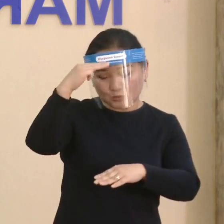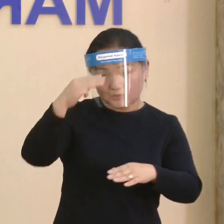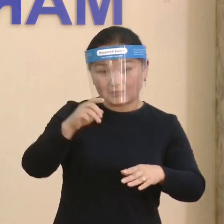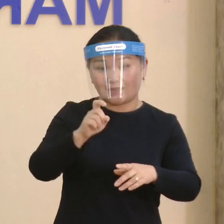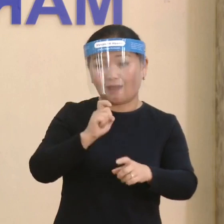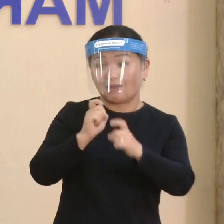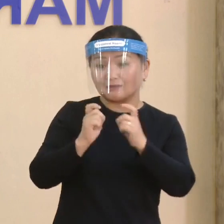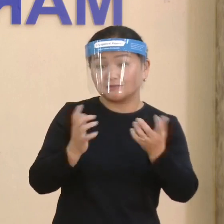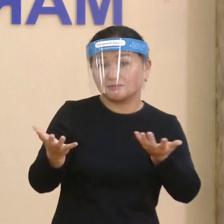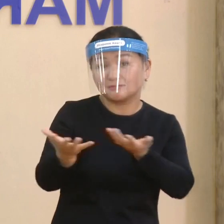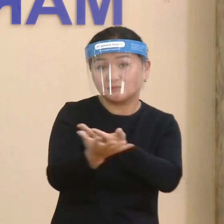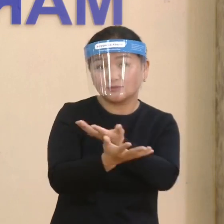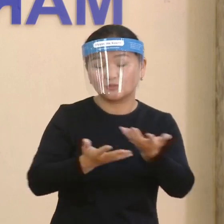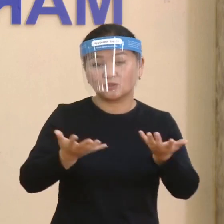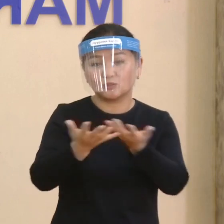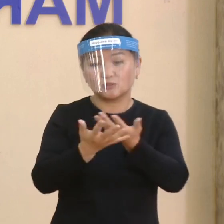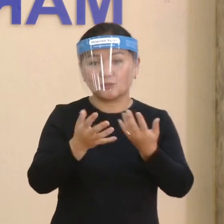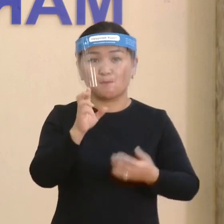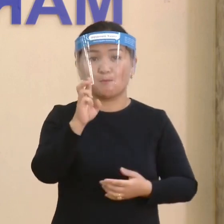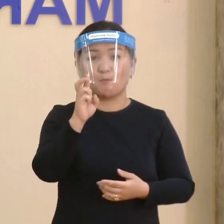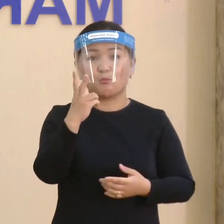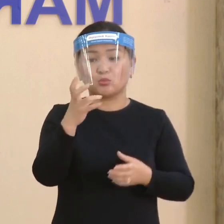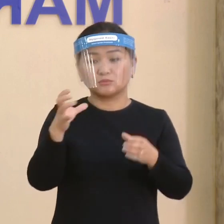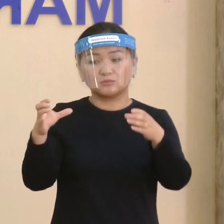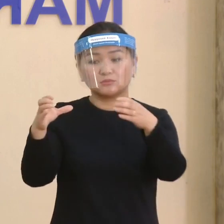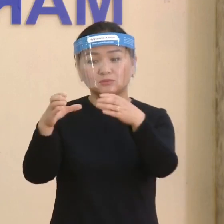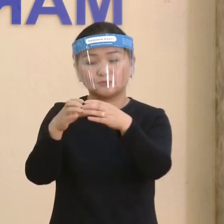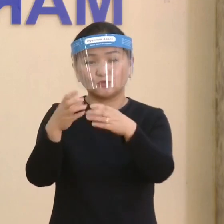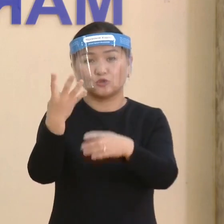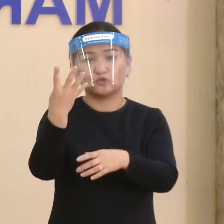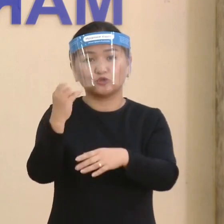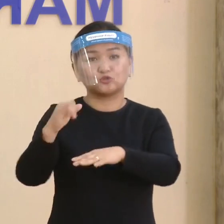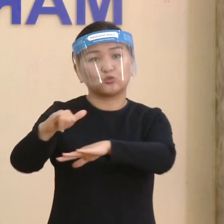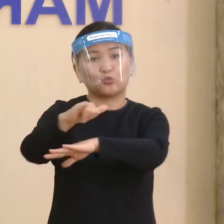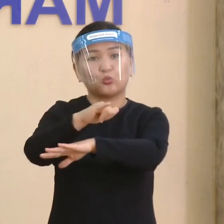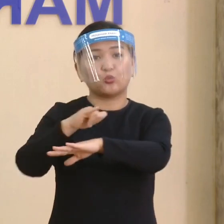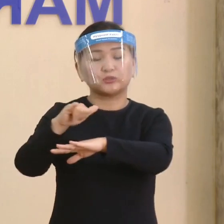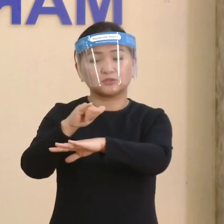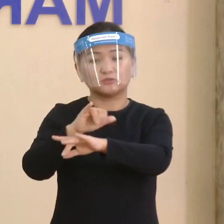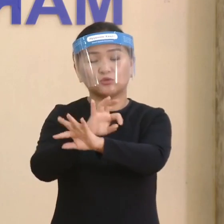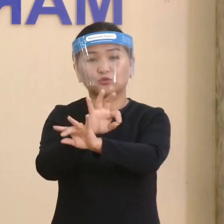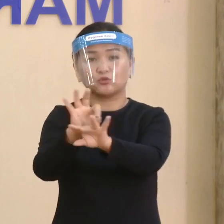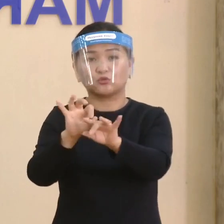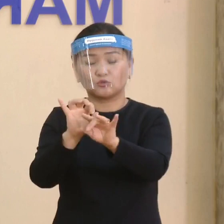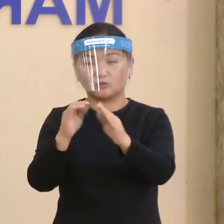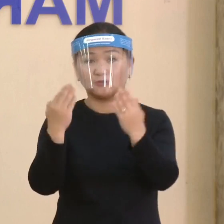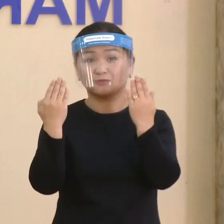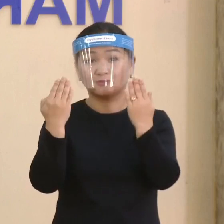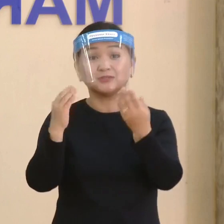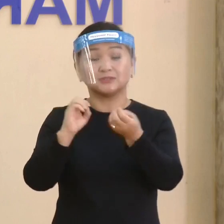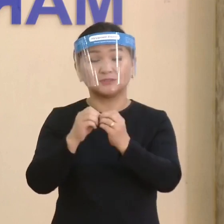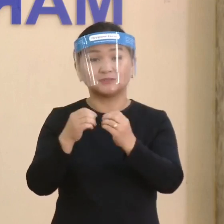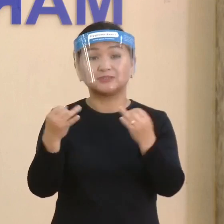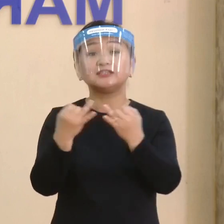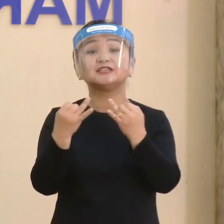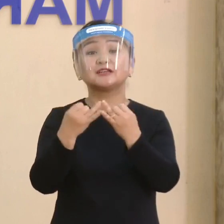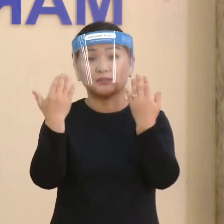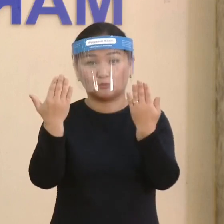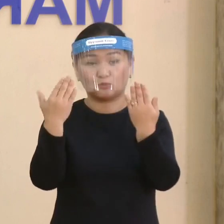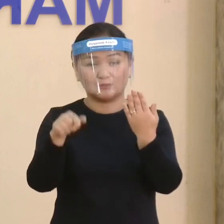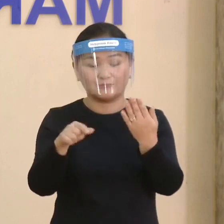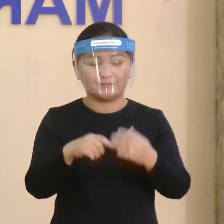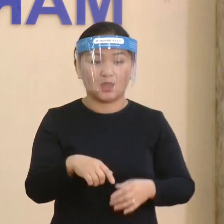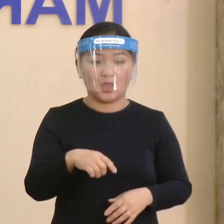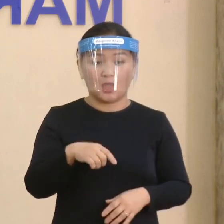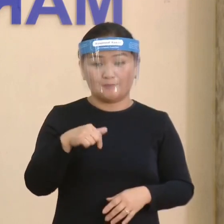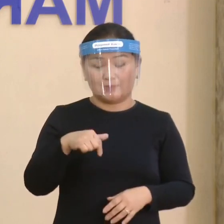солилсон ийм одоо бүсийн хэмжээний 40-д улс орон оролцсон цахим хурл зохион байгуулагдсан. За энэ хурл дээр манай Номхон